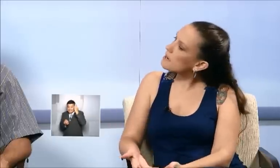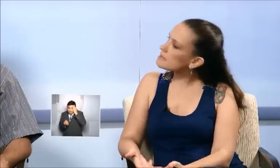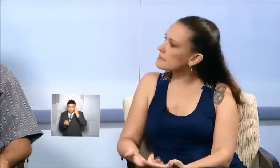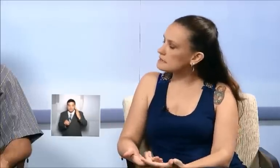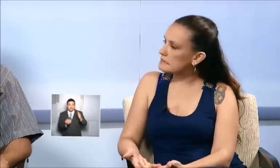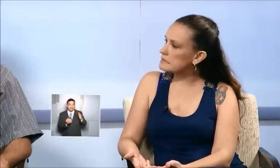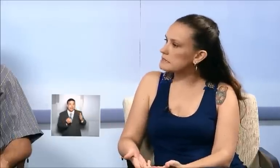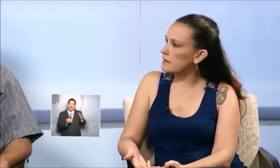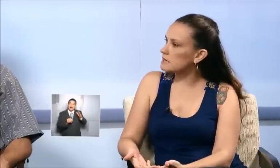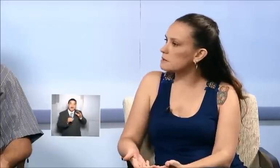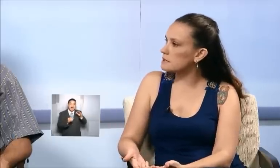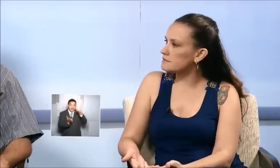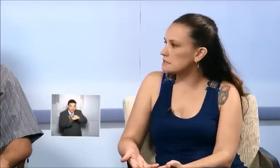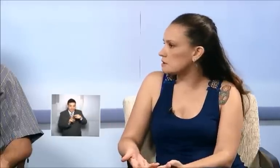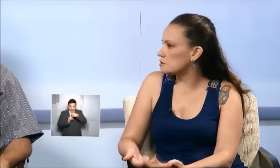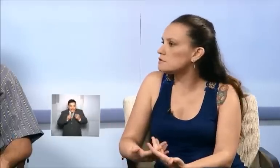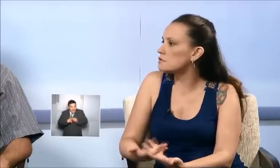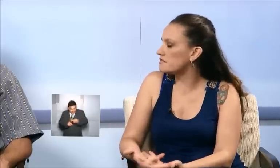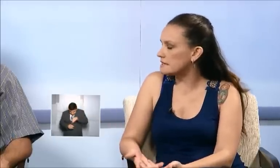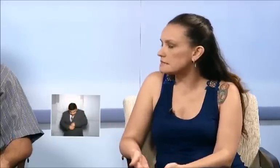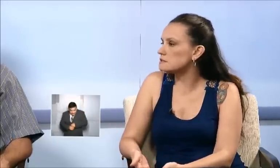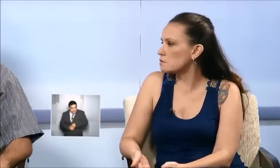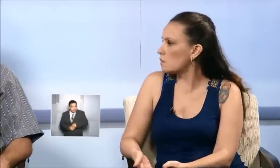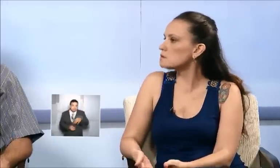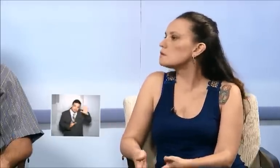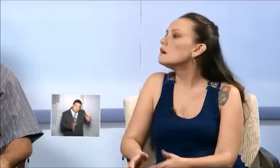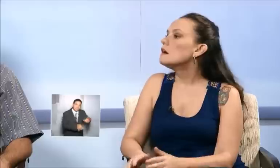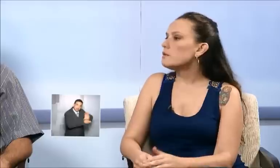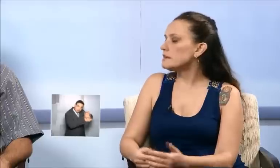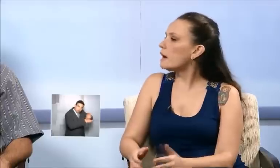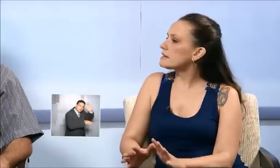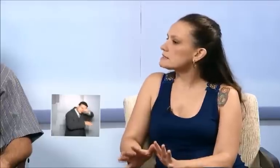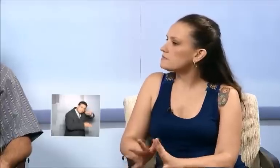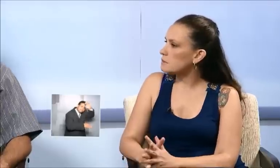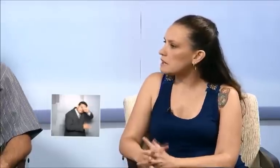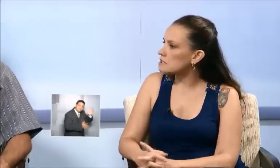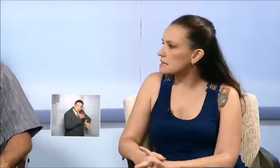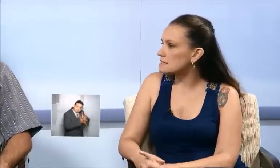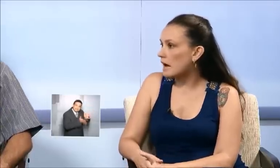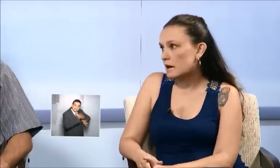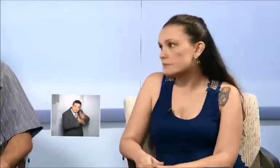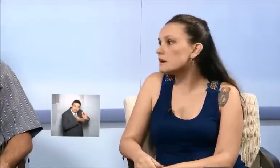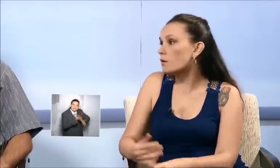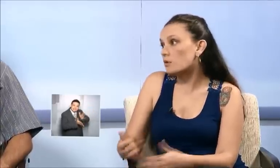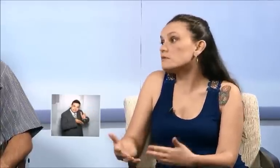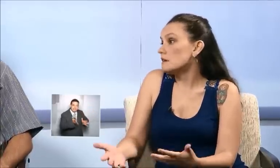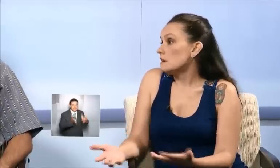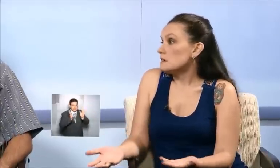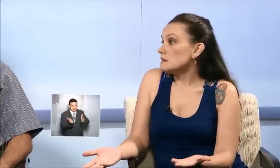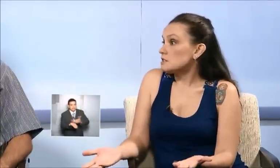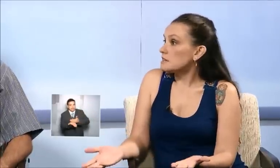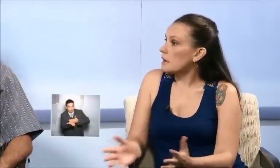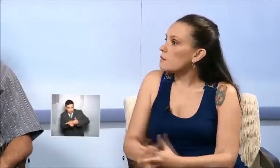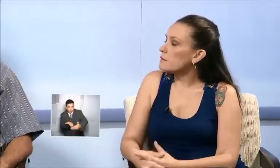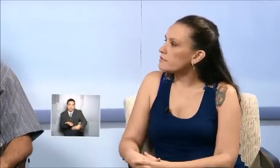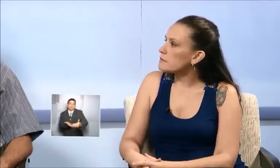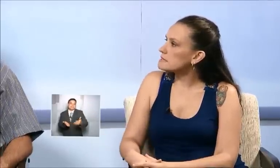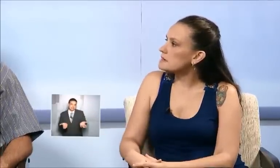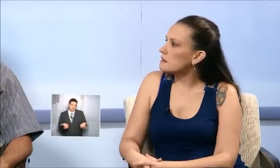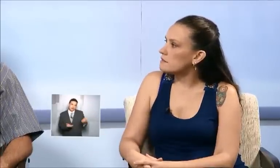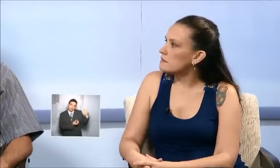gestação que essa criança vai ter uma deficiência auditiva ou que vai nascer surdo, o ideal é que essa família já saiba ou que já tenha